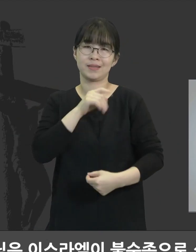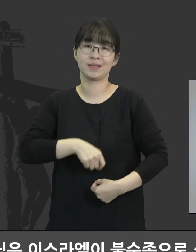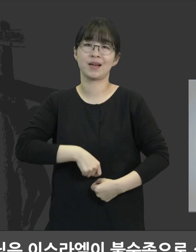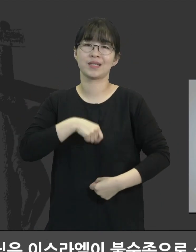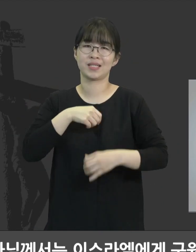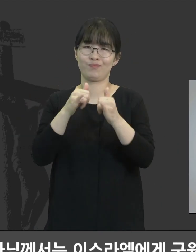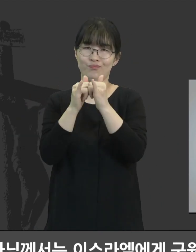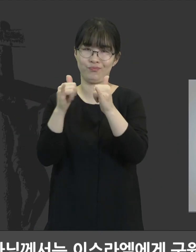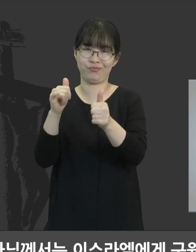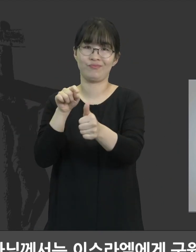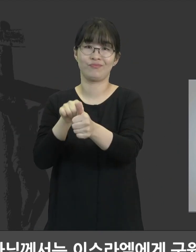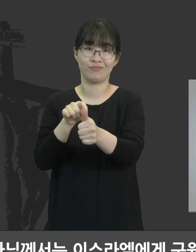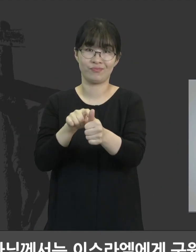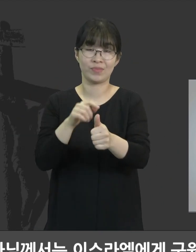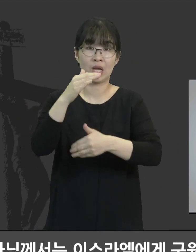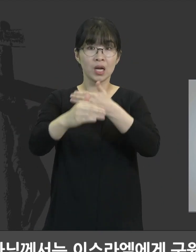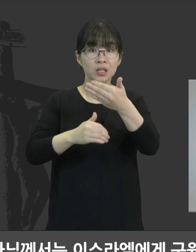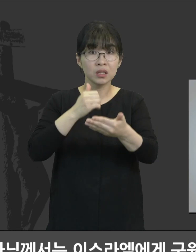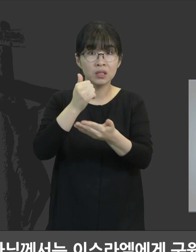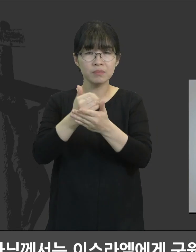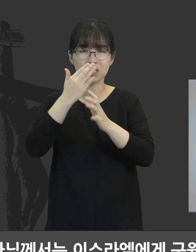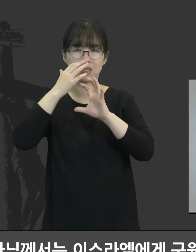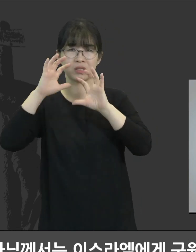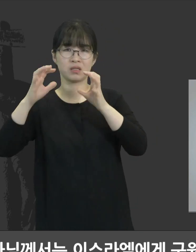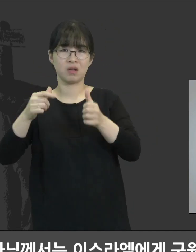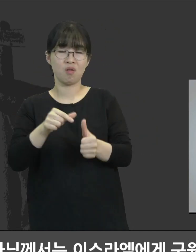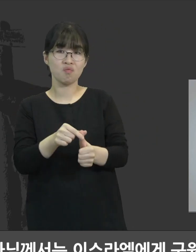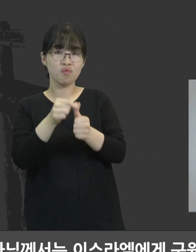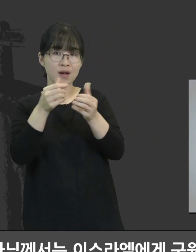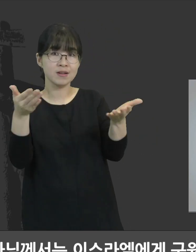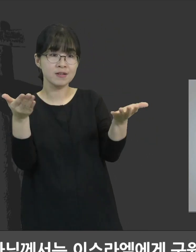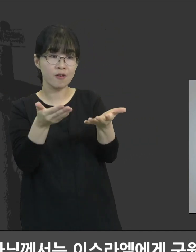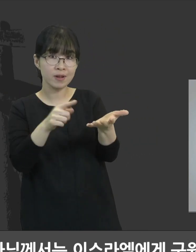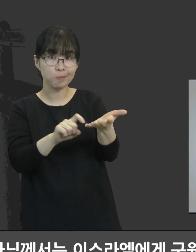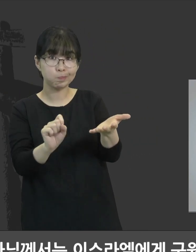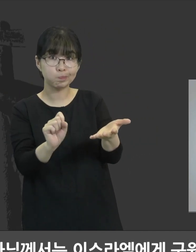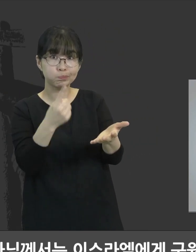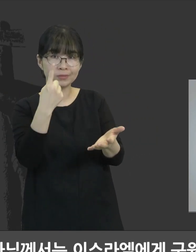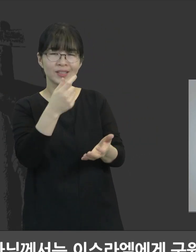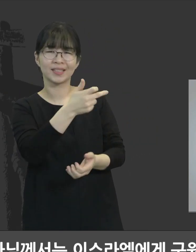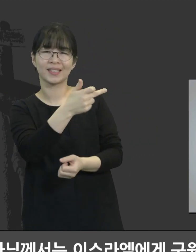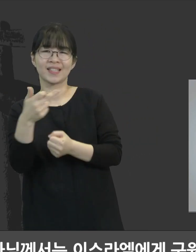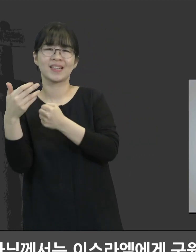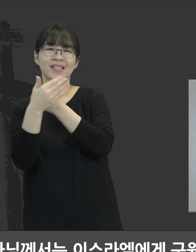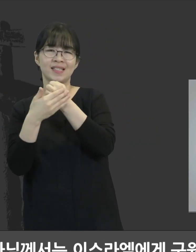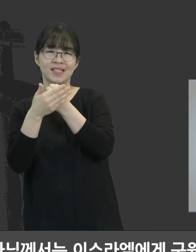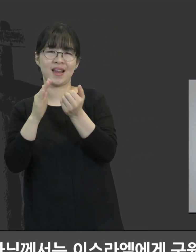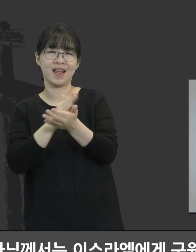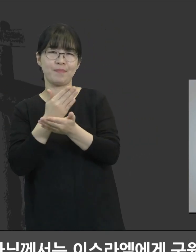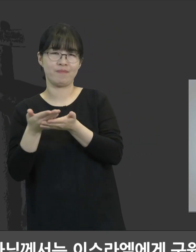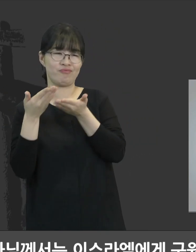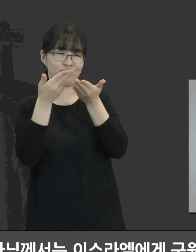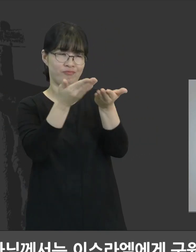신실하신 분이셨습니다. 하나님께서는 이스라엘에게 구원 역사를 통한 더 큰 은혜를 베푸실